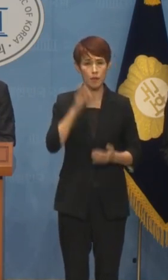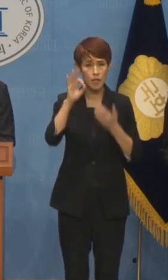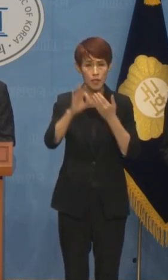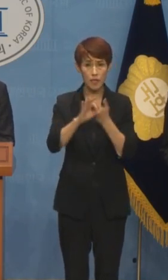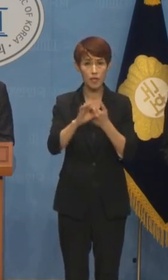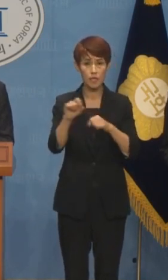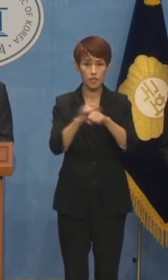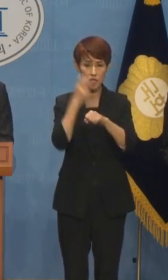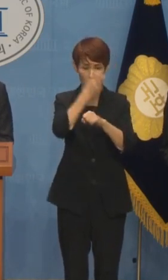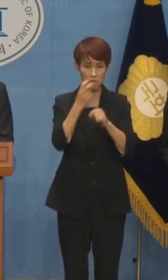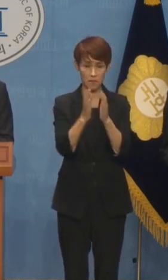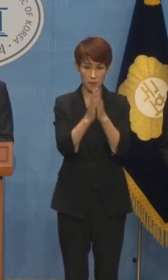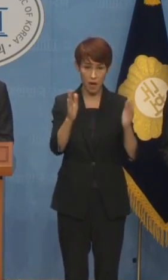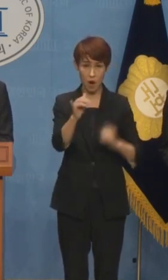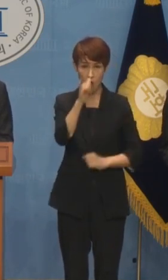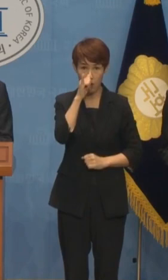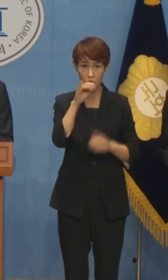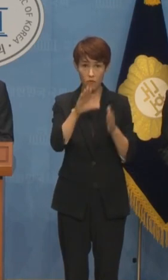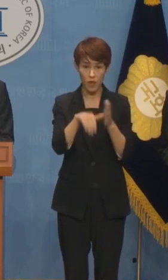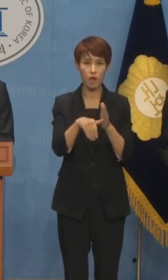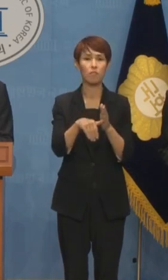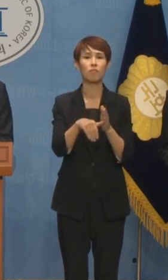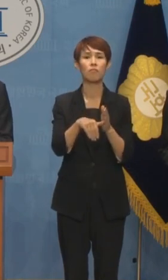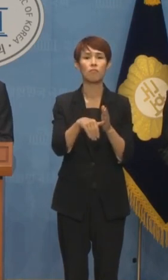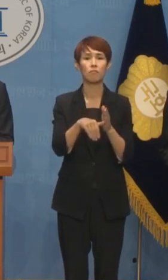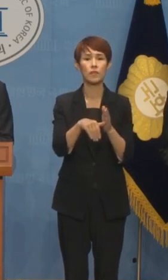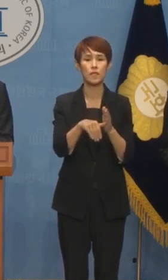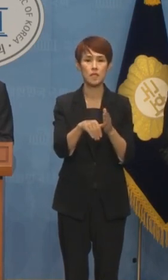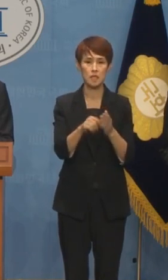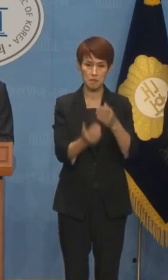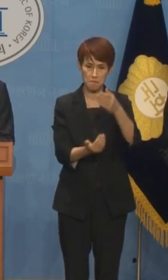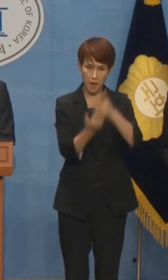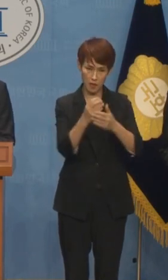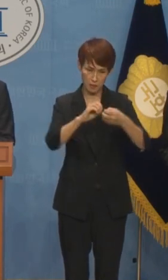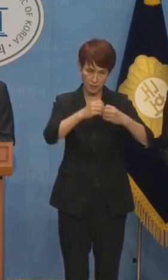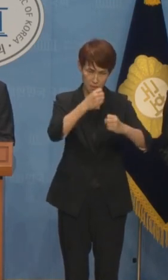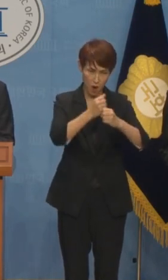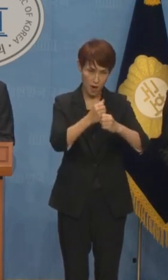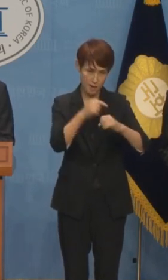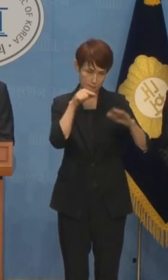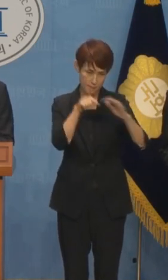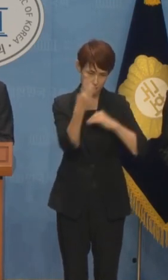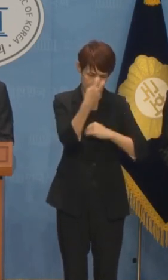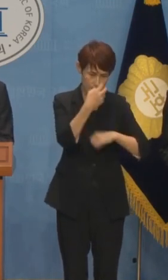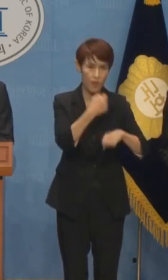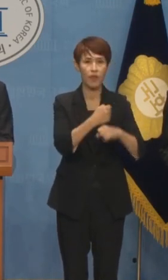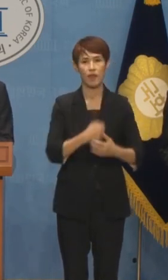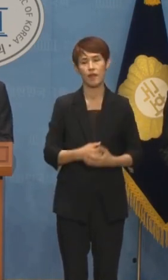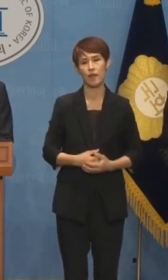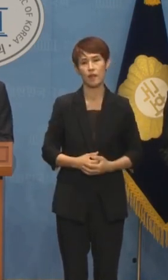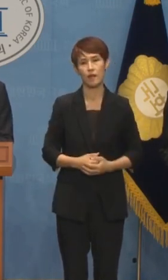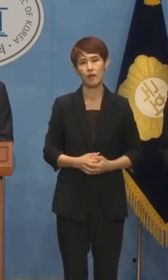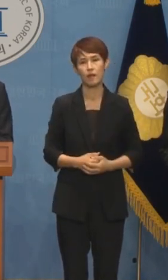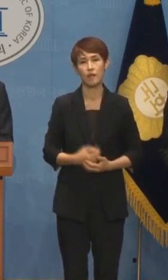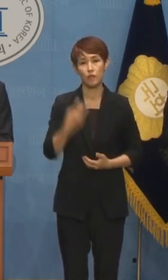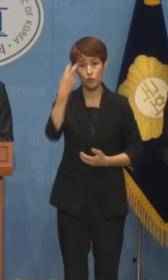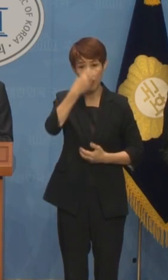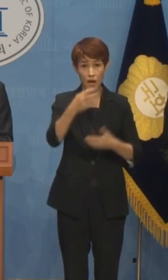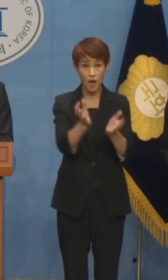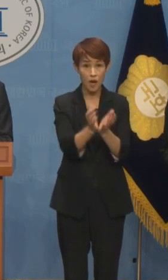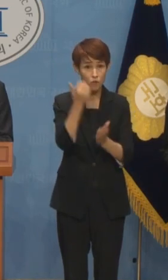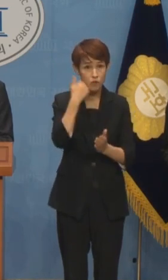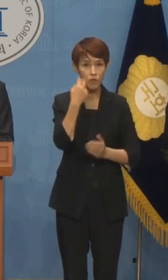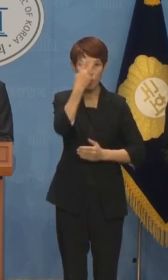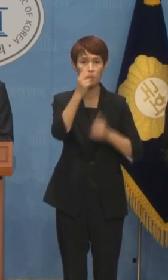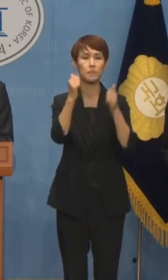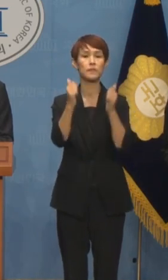만약 특검이 도입된다면 단호하게 사건 조작의 뿌리까지 파헤칠 것입니다. 수사 대상에